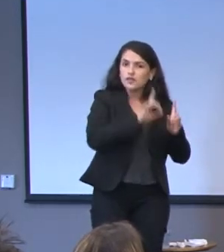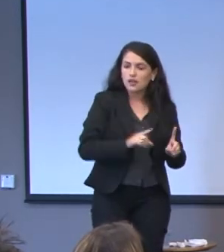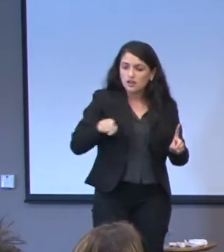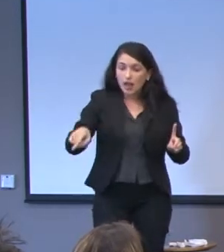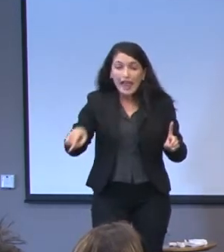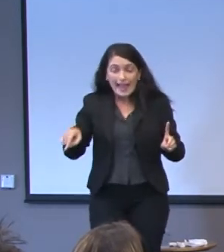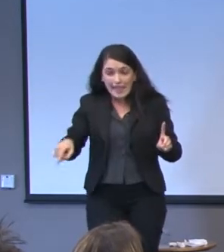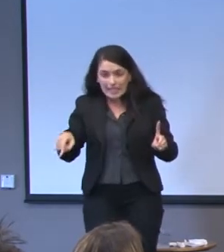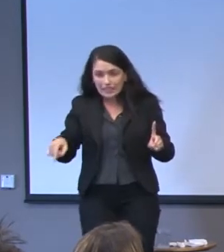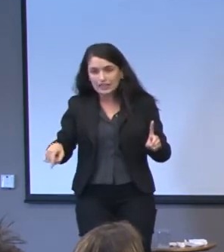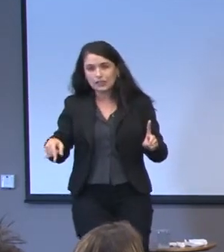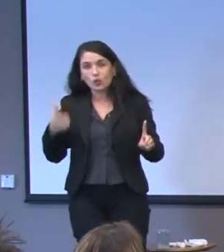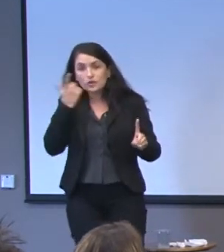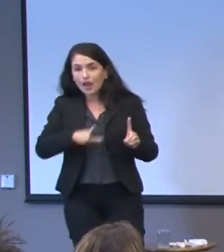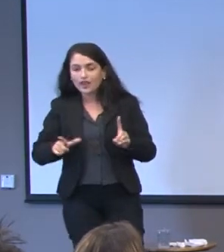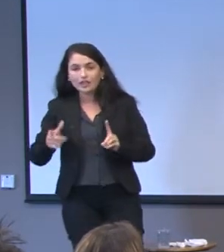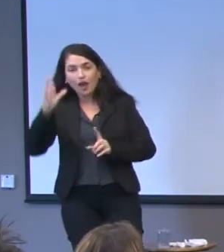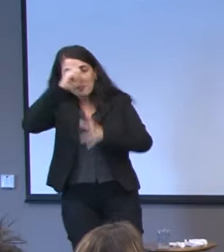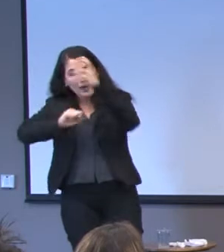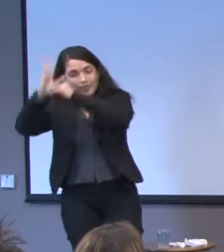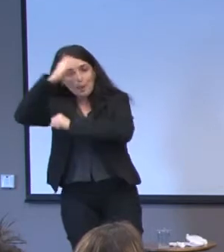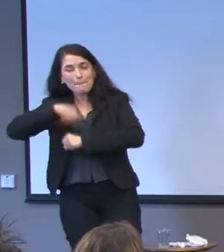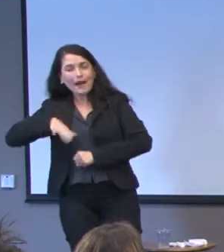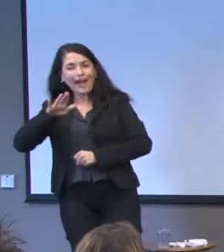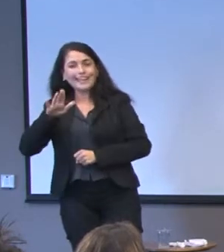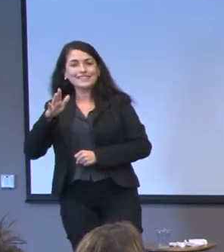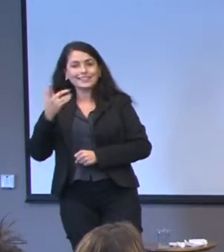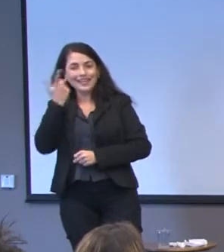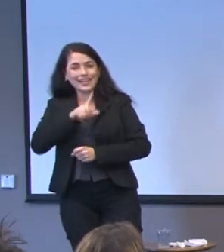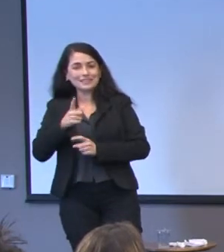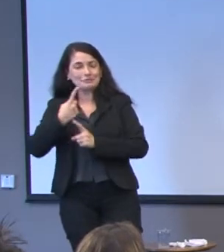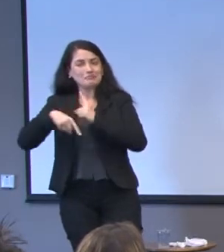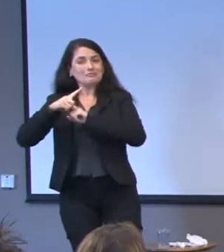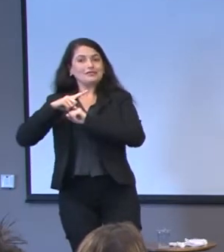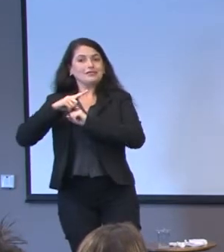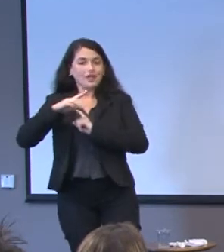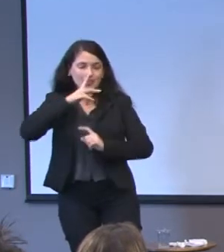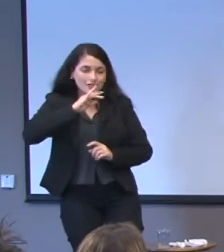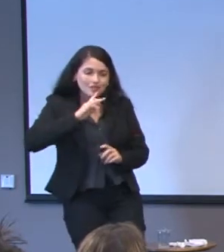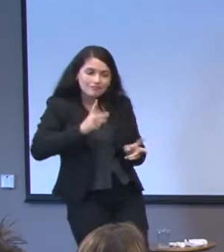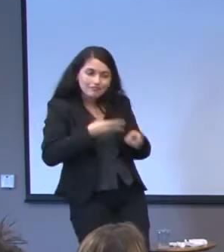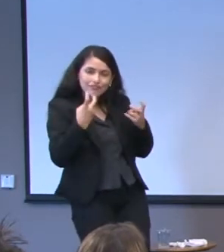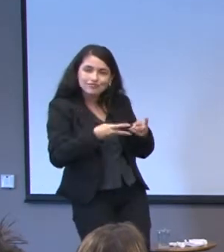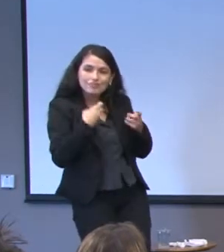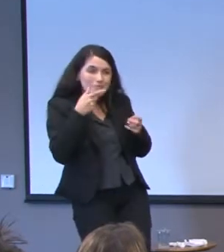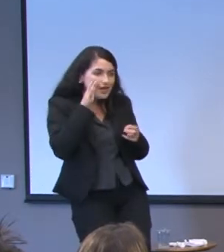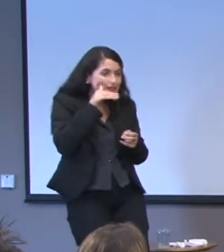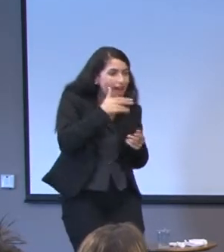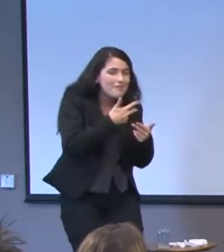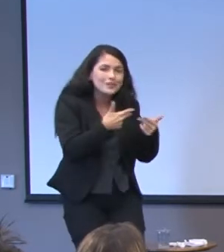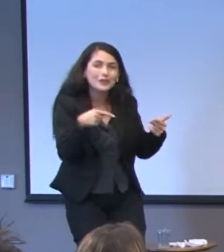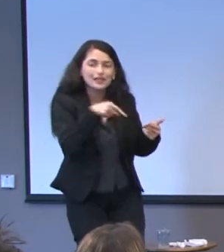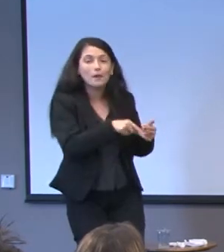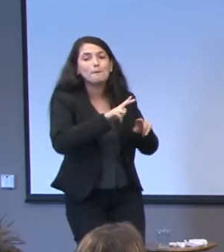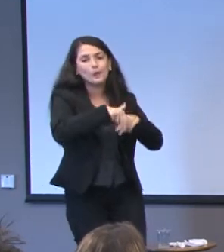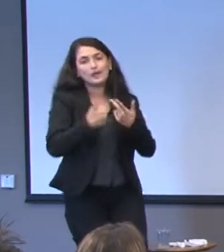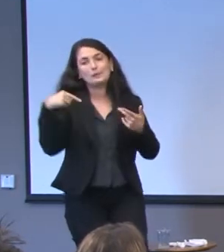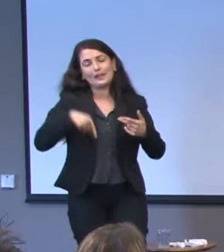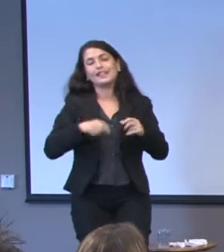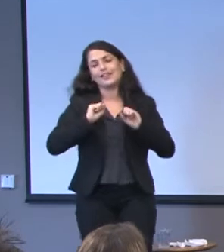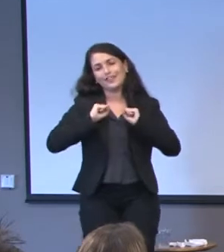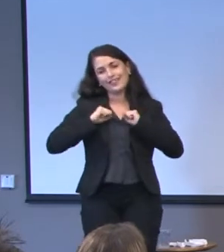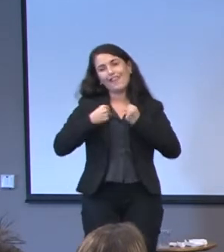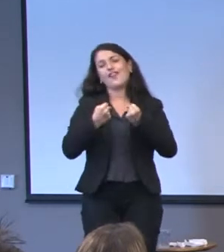muitas pesquisas que comprovam como a criança com deficiência, e é por isso que a gente está aqui defendendo a